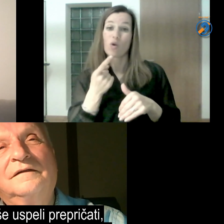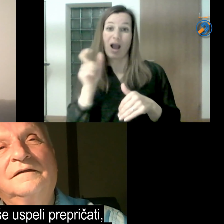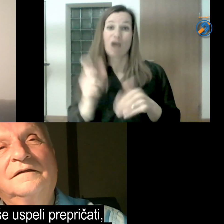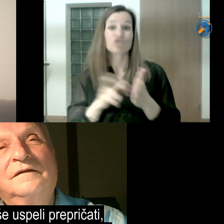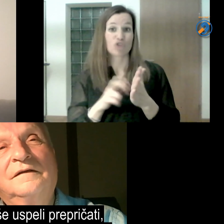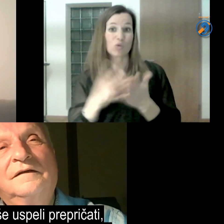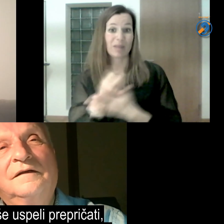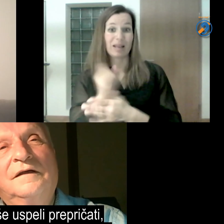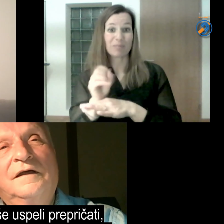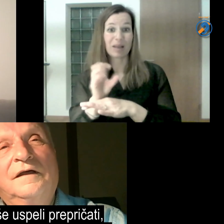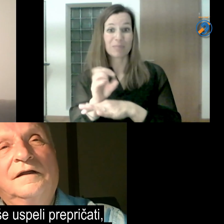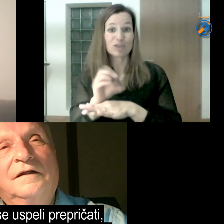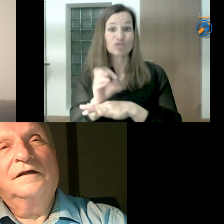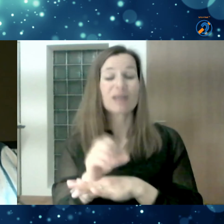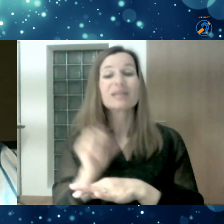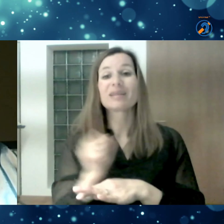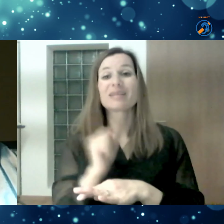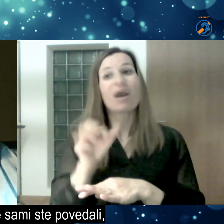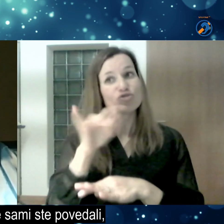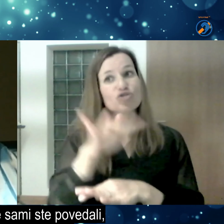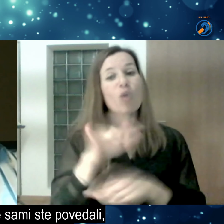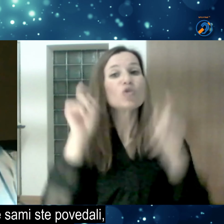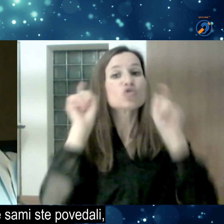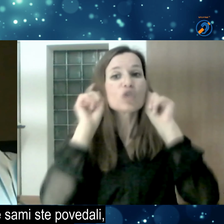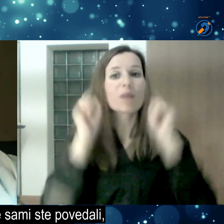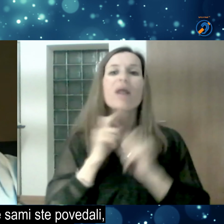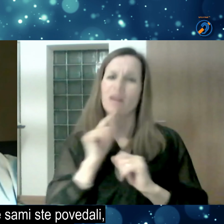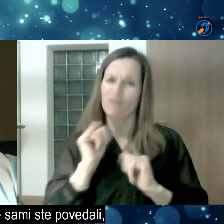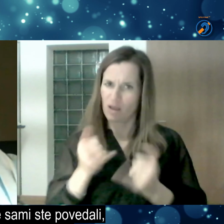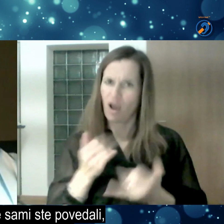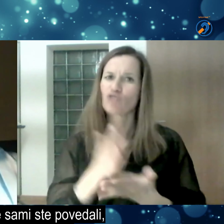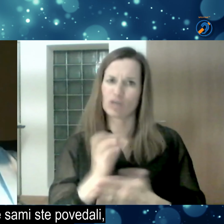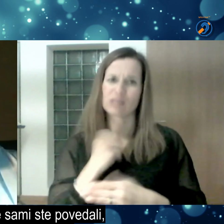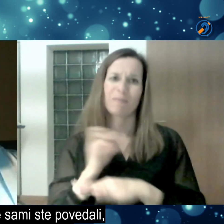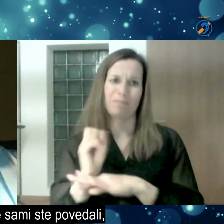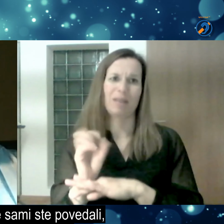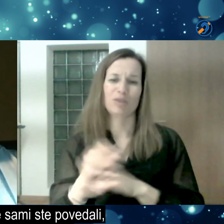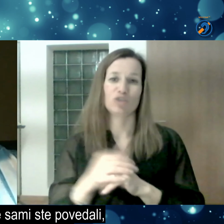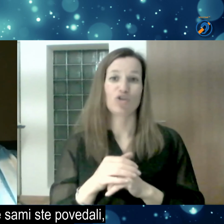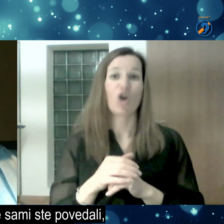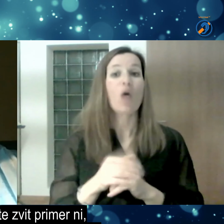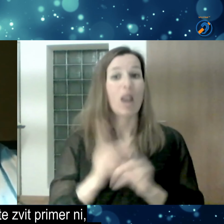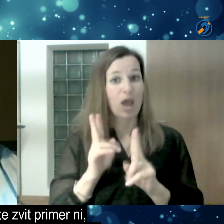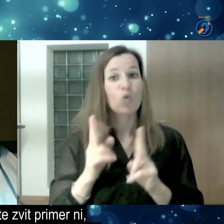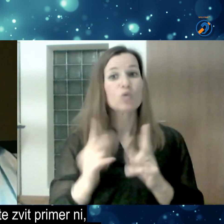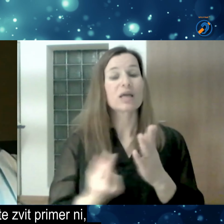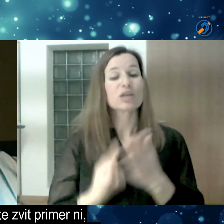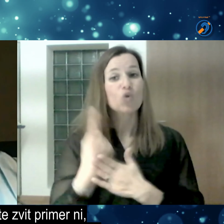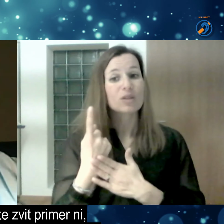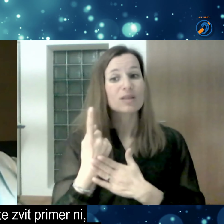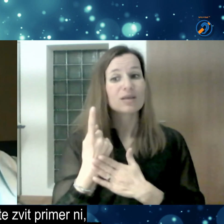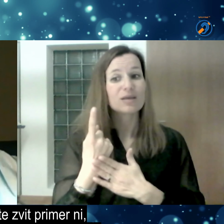in odšel po slušni aparat. Zagotovo. Že sami ste povedali prej, da se je lahko zgodilo, ne? In